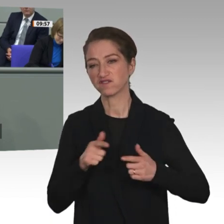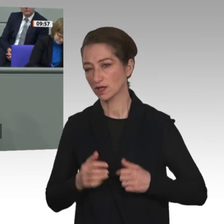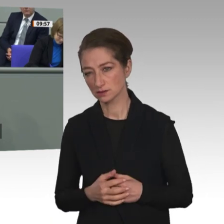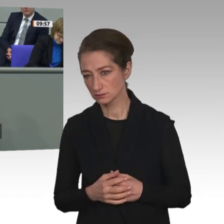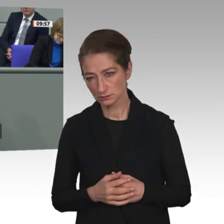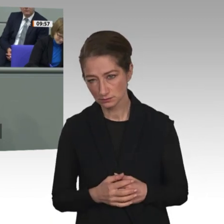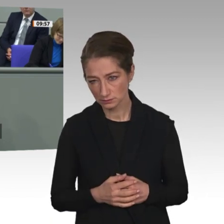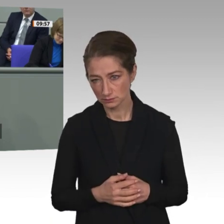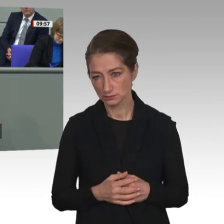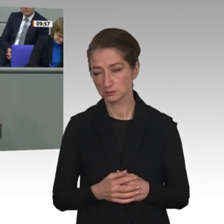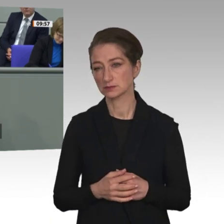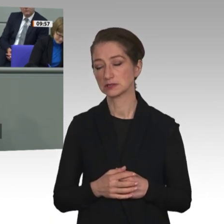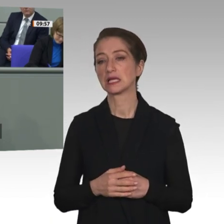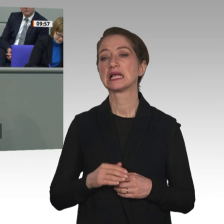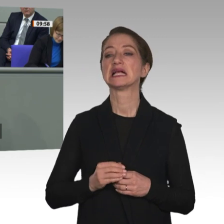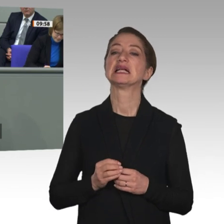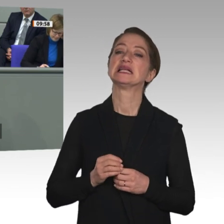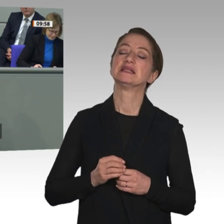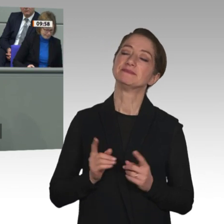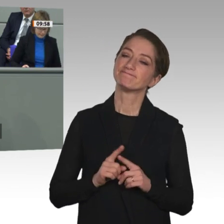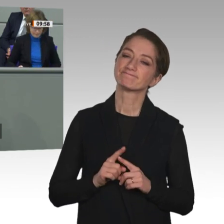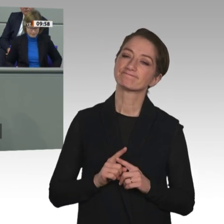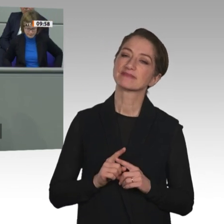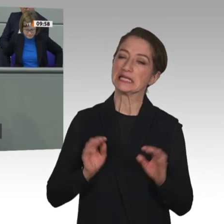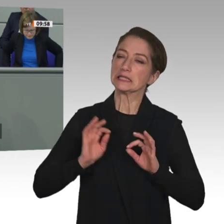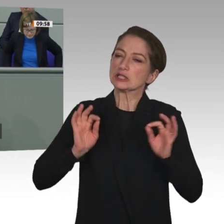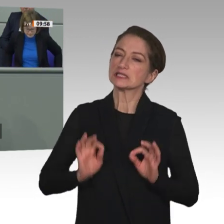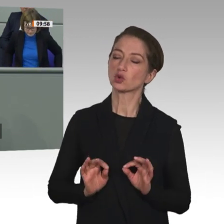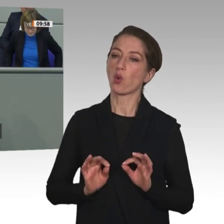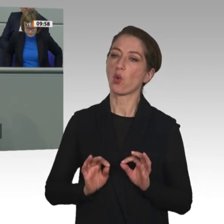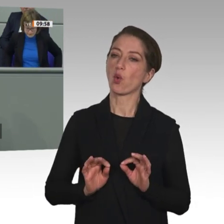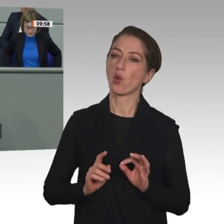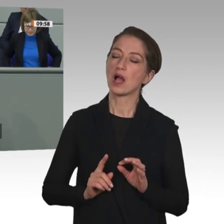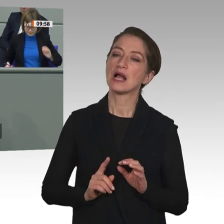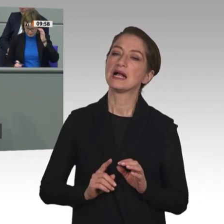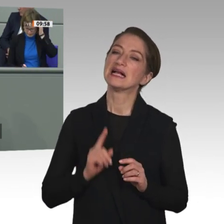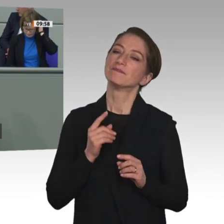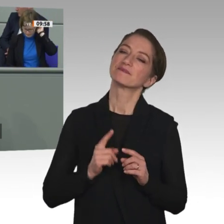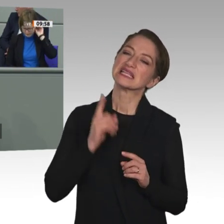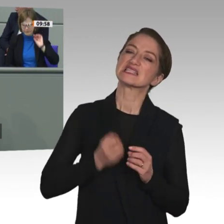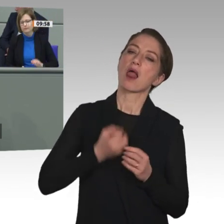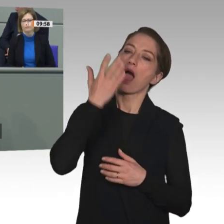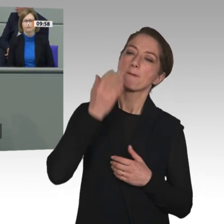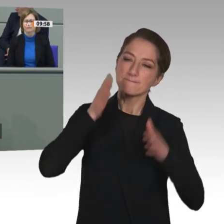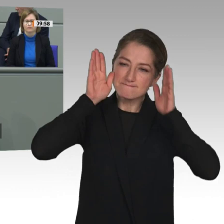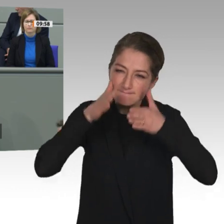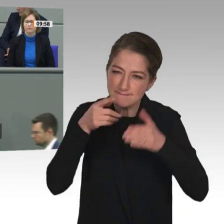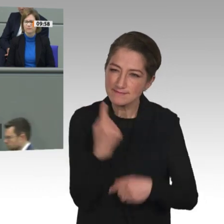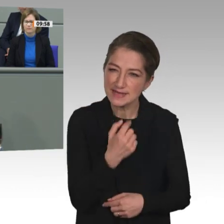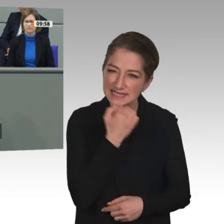eine hohe Gefährdungslage beim islamistischen Terror. Aber die höchste Bedrohung in unserem Lande geht